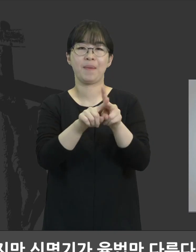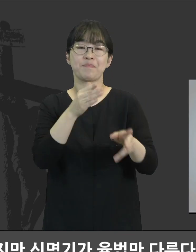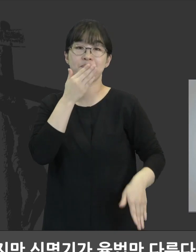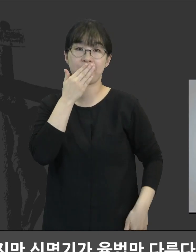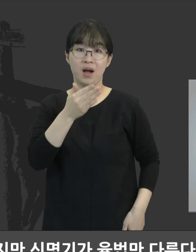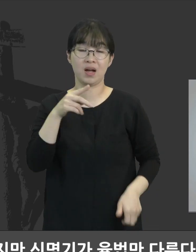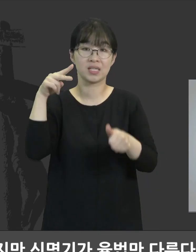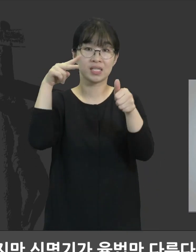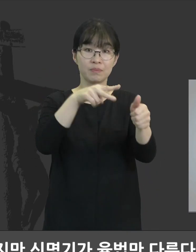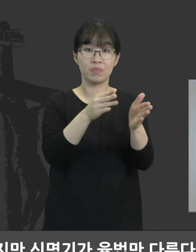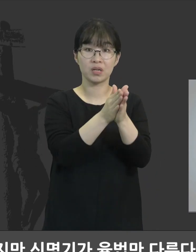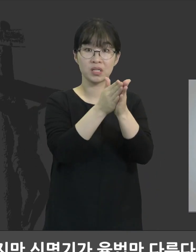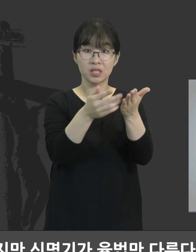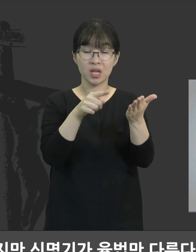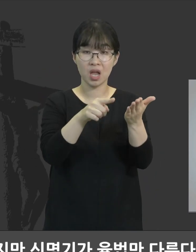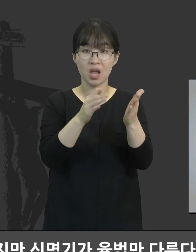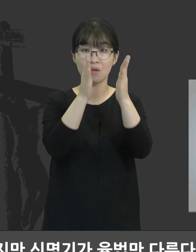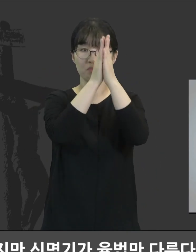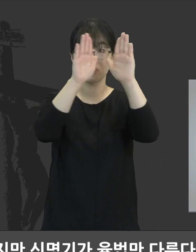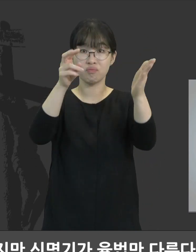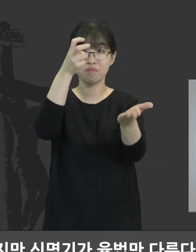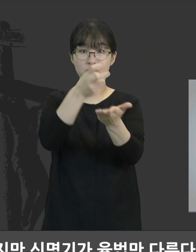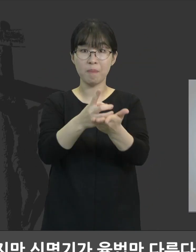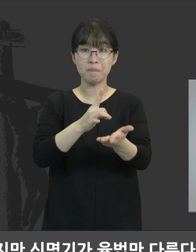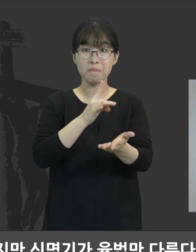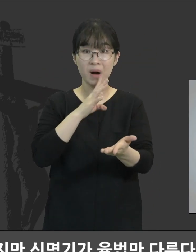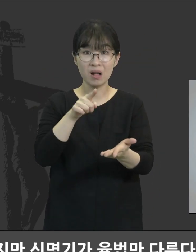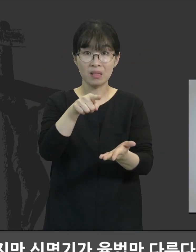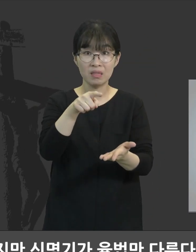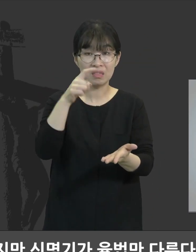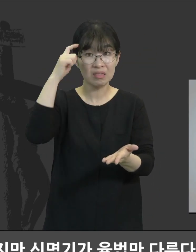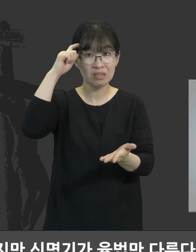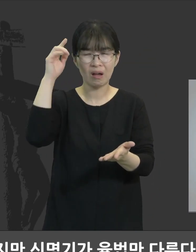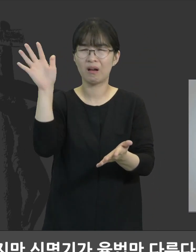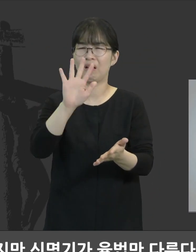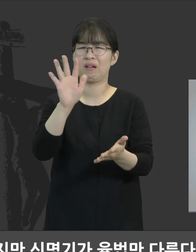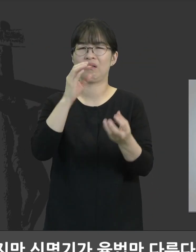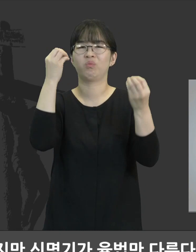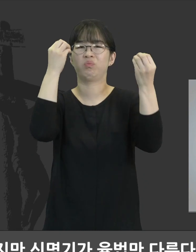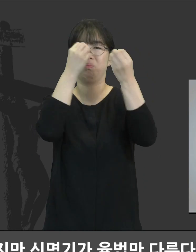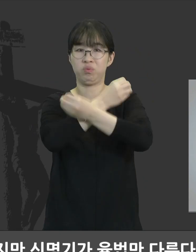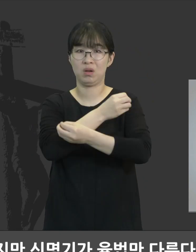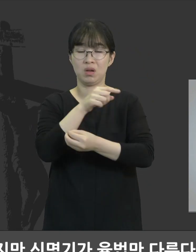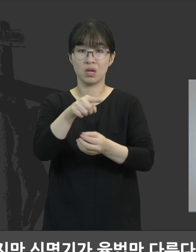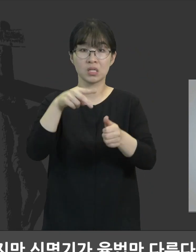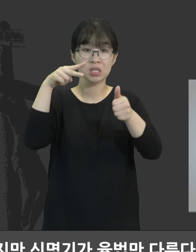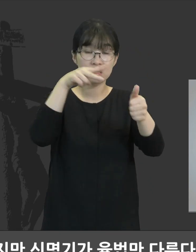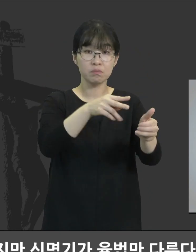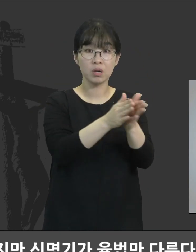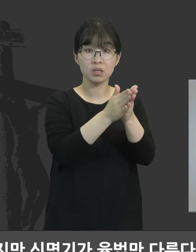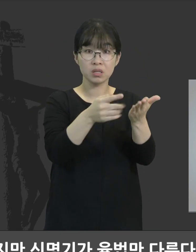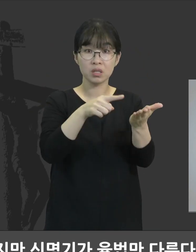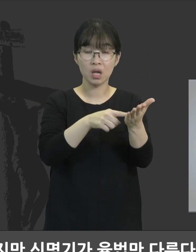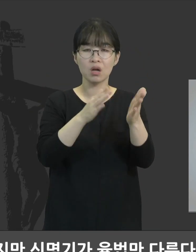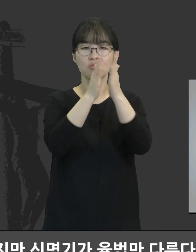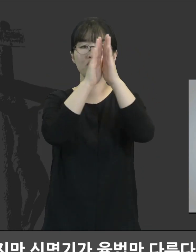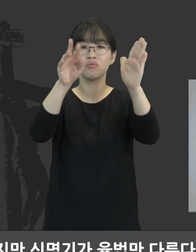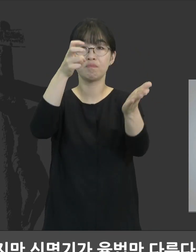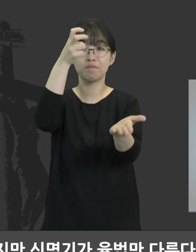신명기가 율법만 다룬다고 생각한다면 오해입니다. 신명기는 율법에 관한 책인 동시에 은혜에 관한